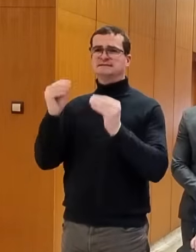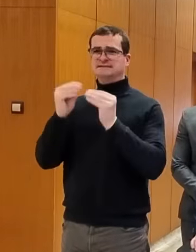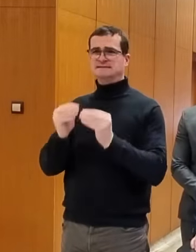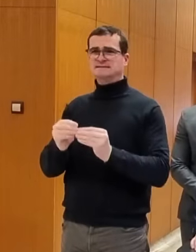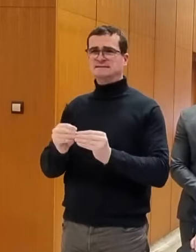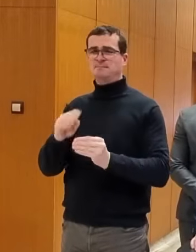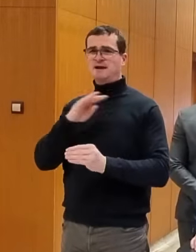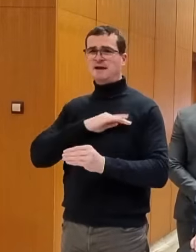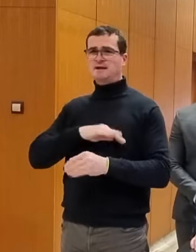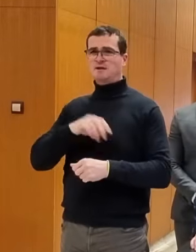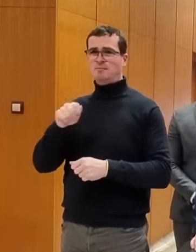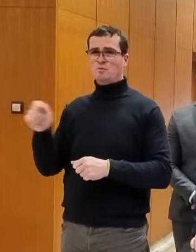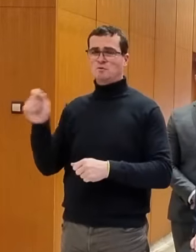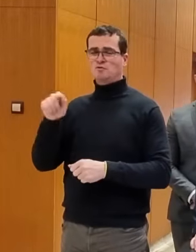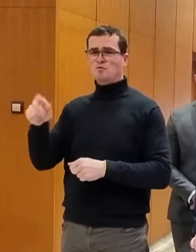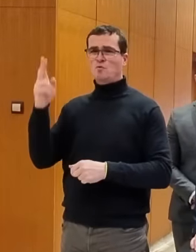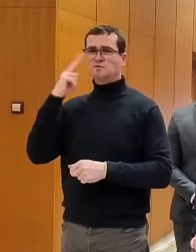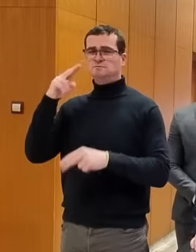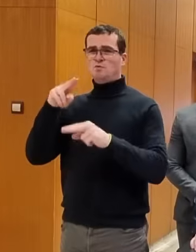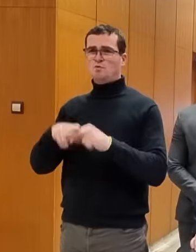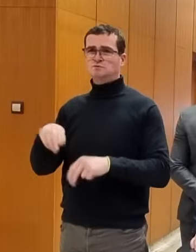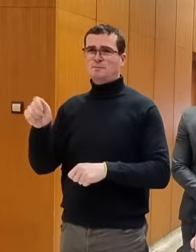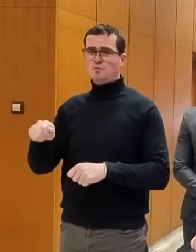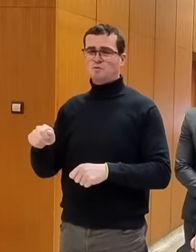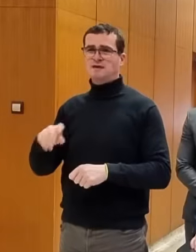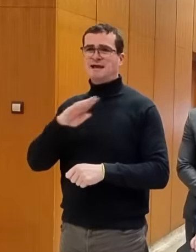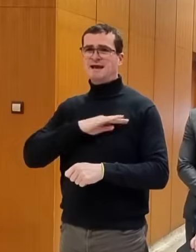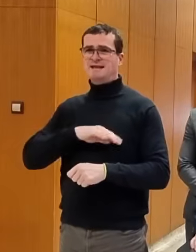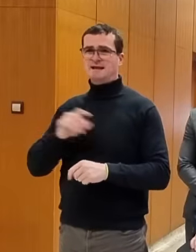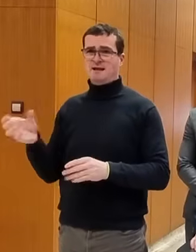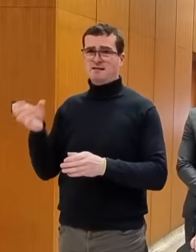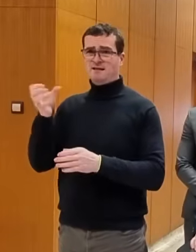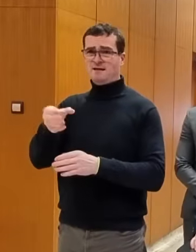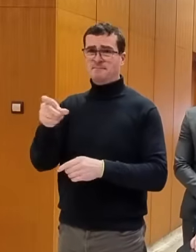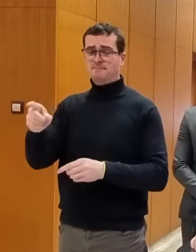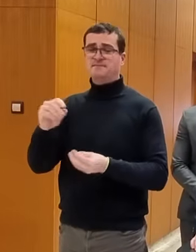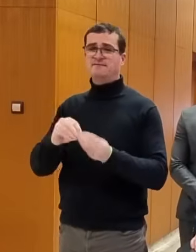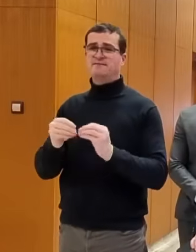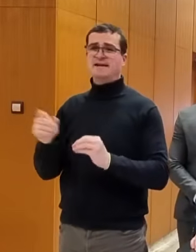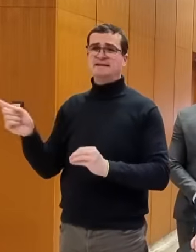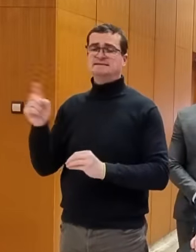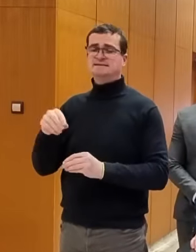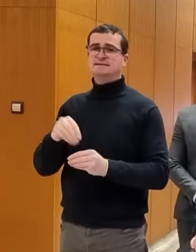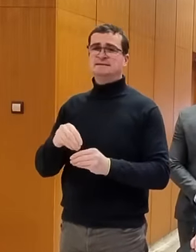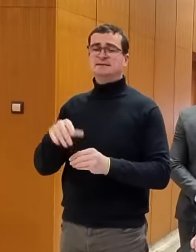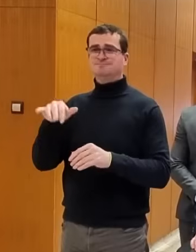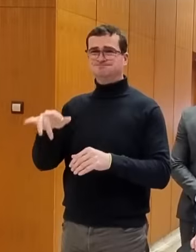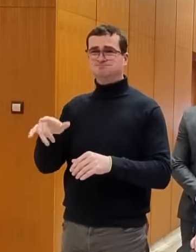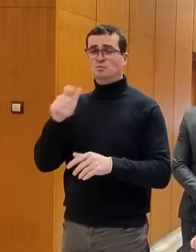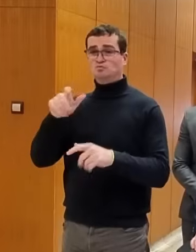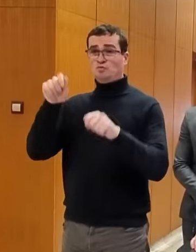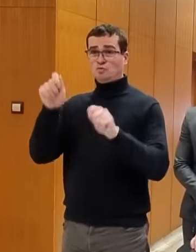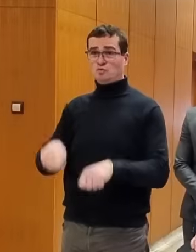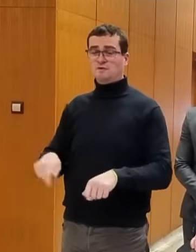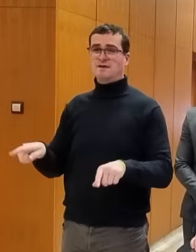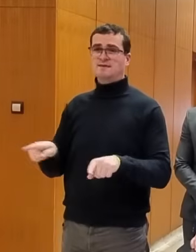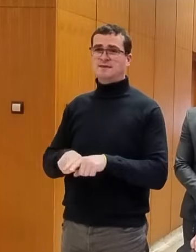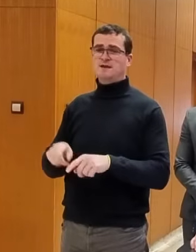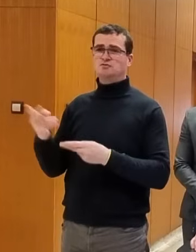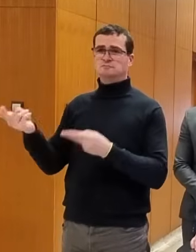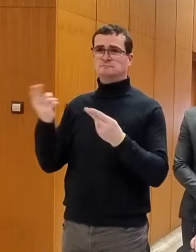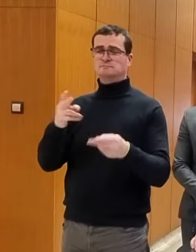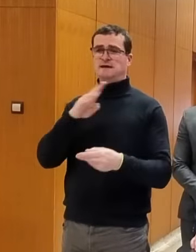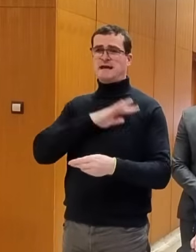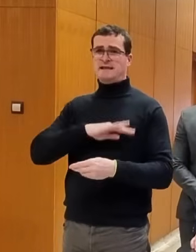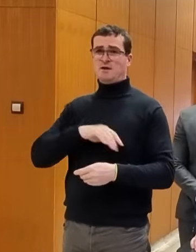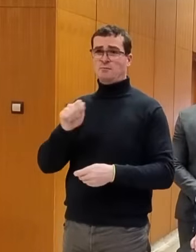systému generálnej prokuratúry, čo znamená, zostanú prokurátormi generálnej prokuratúry. Veci, ktoré sú už rozhodnuté, takisto postupia na